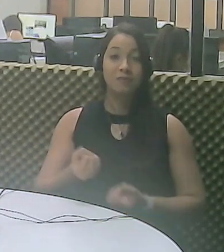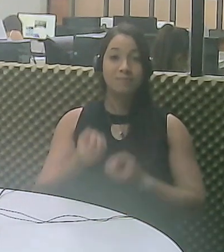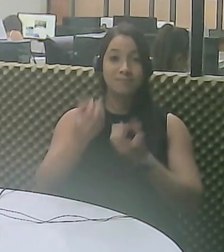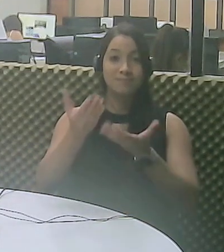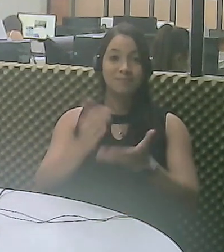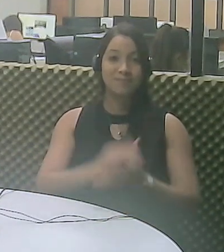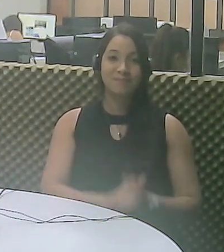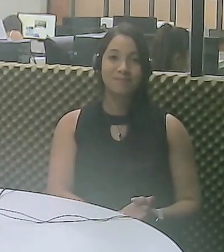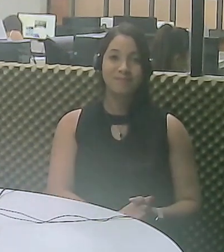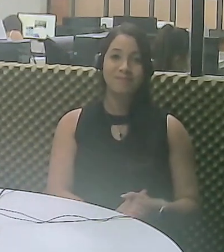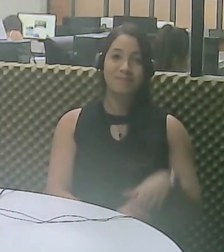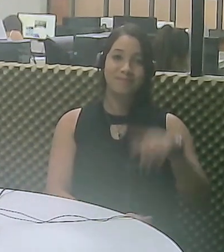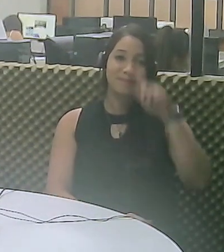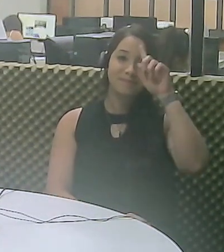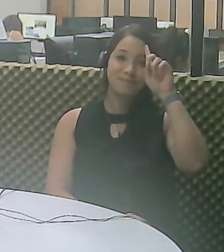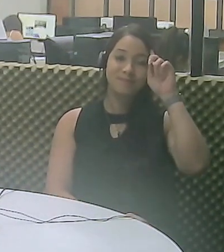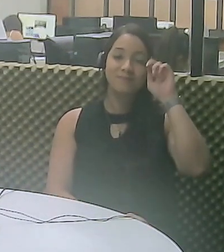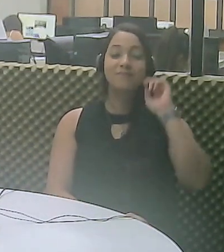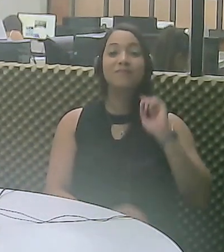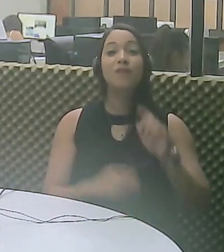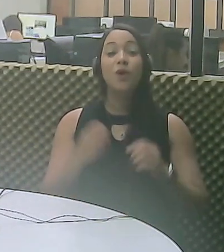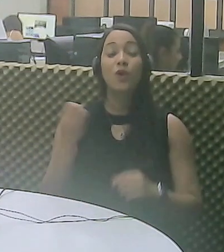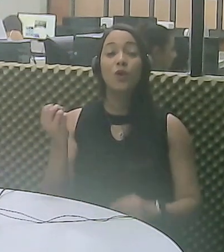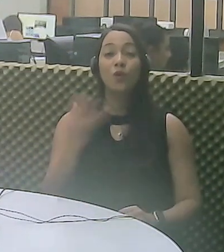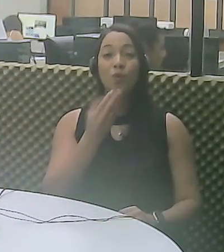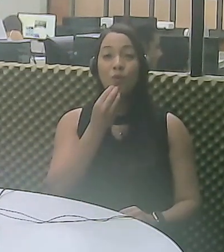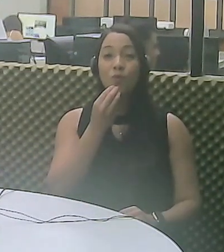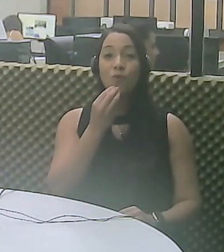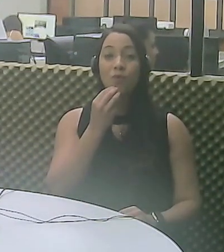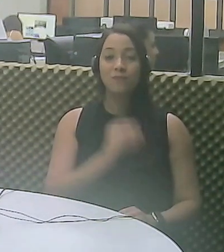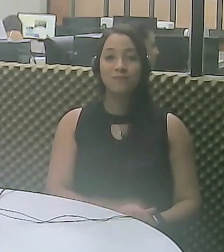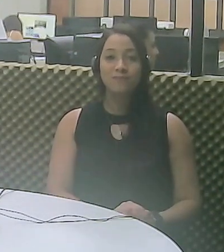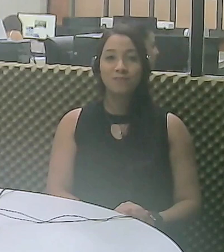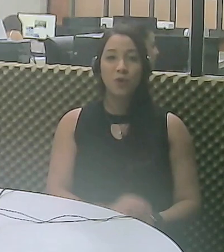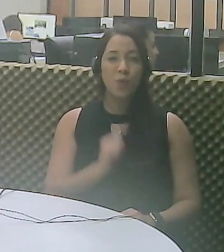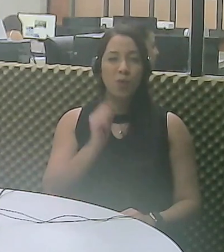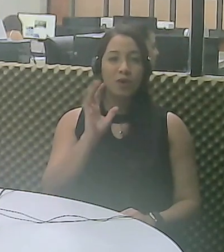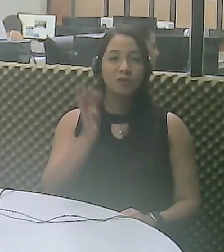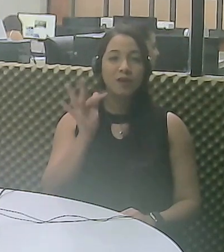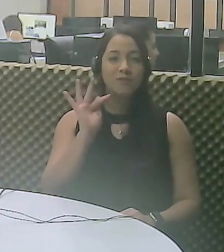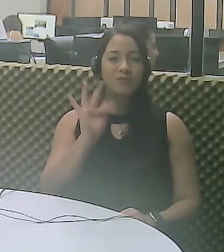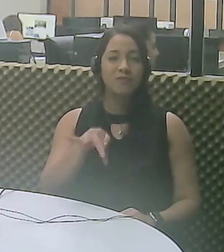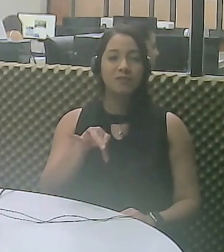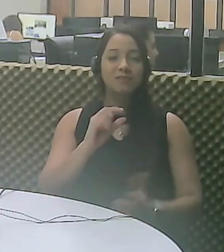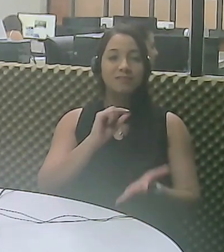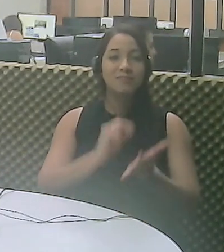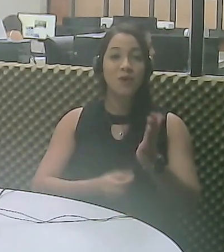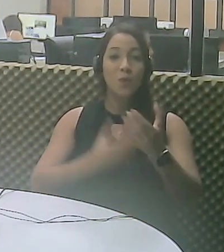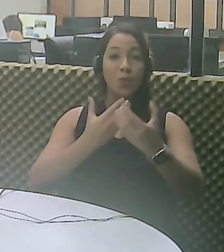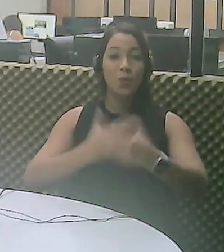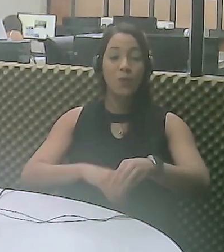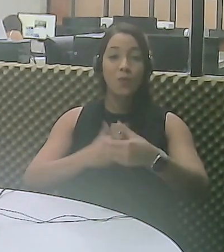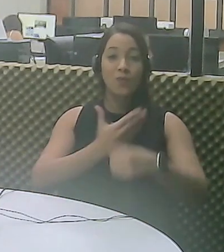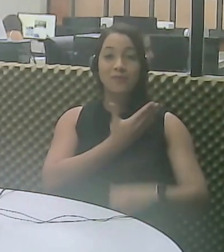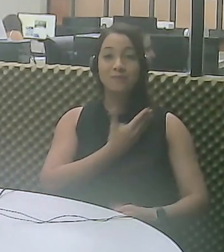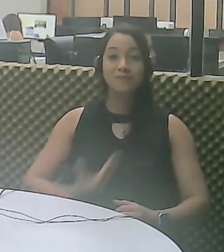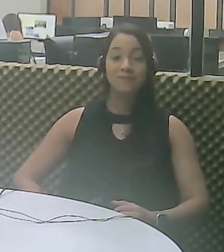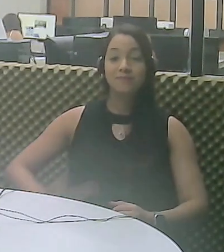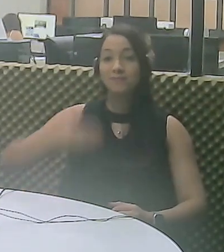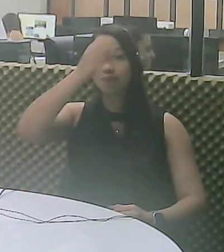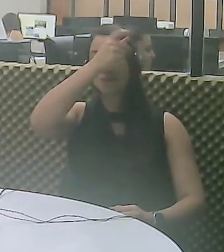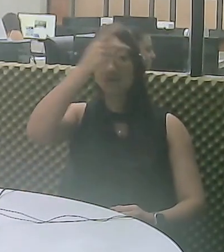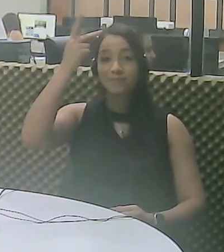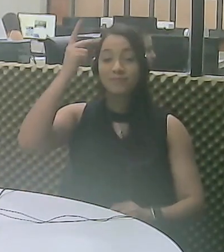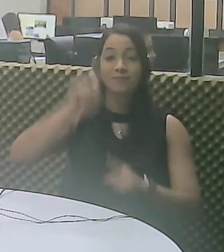oferecidas. E tem mais oportunidades. Reta final para as inscrições nos concursos públicos da Prefeitura